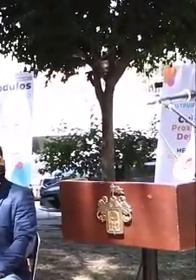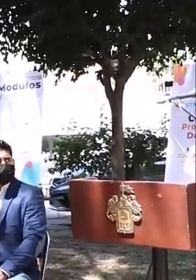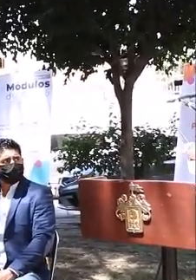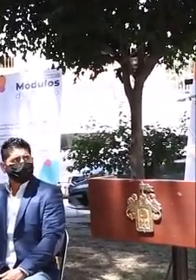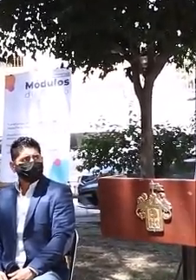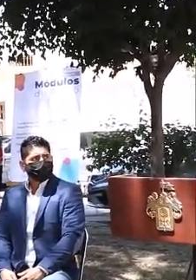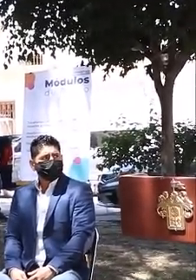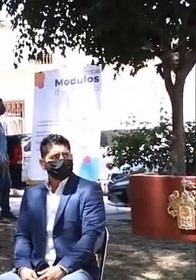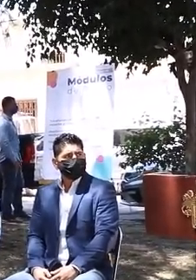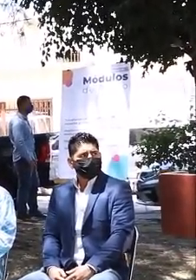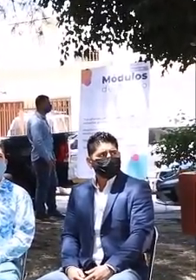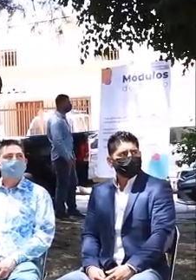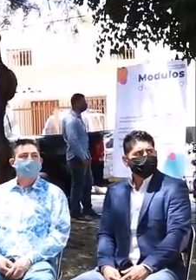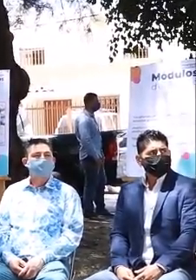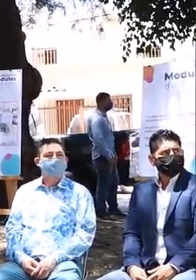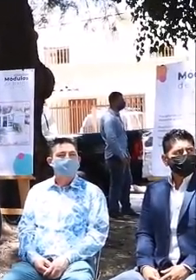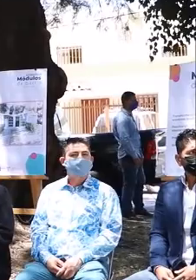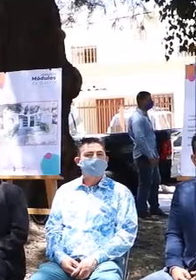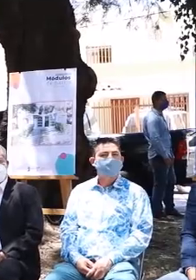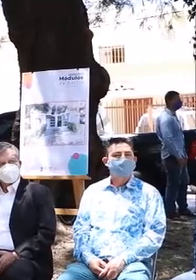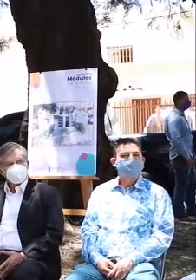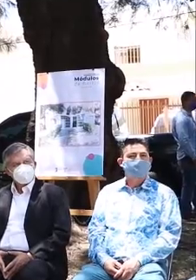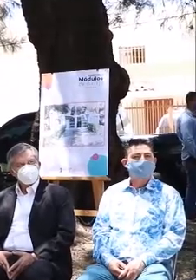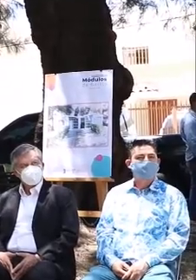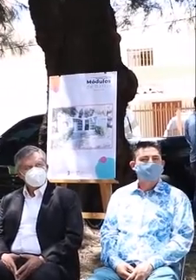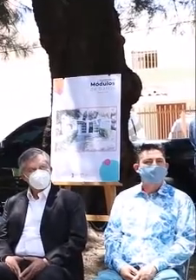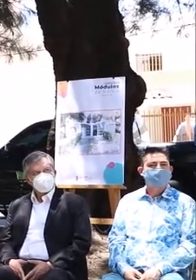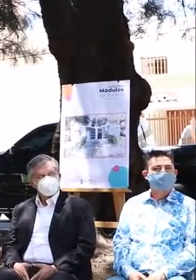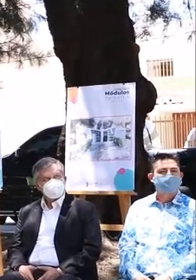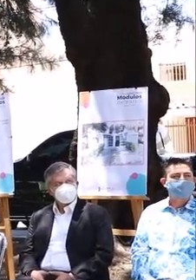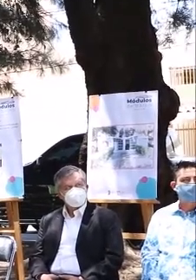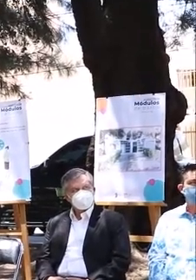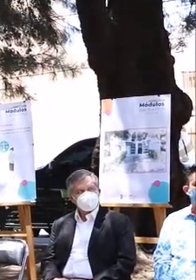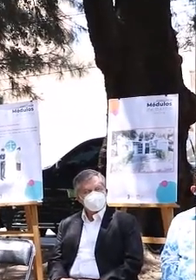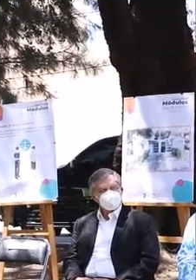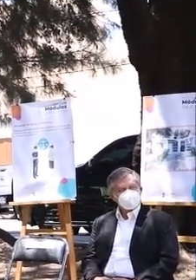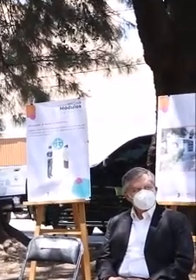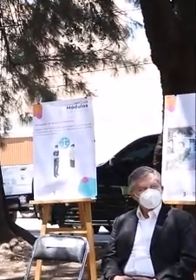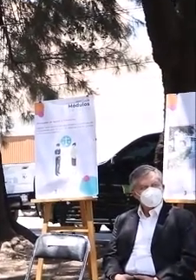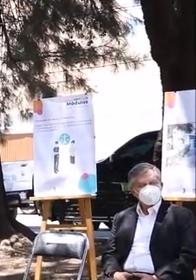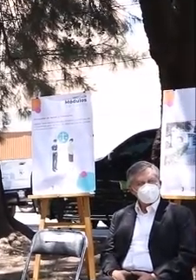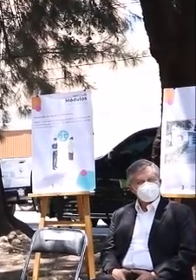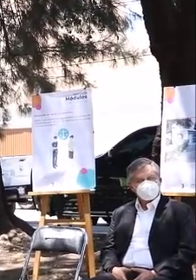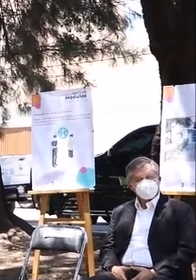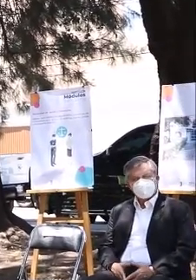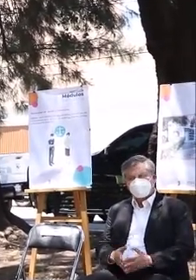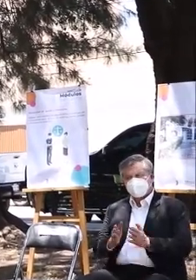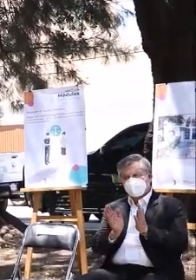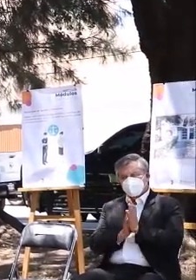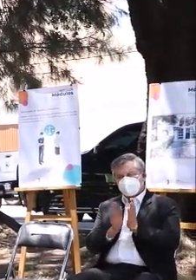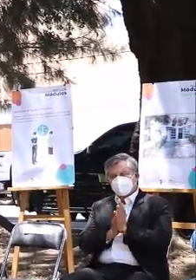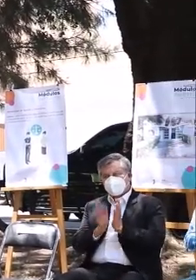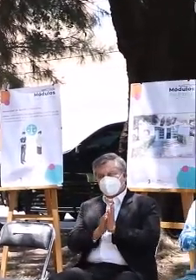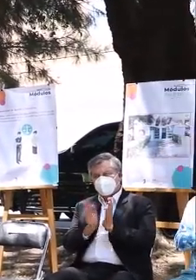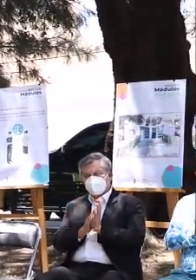honorífica, que no les pagamos, están involucrados a construir comunidad permanentemente. Muchas gracias a todas y todos.